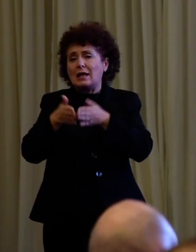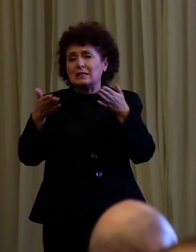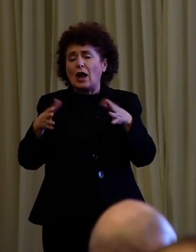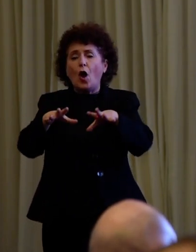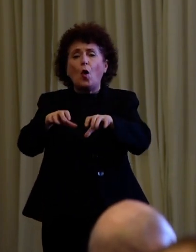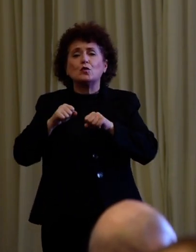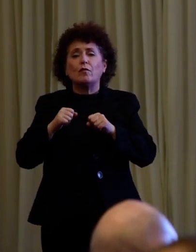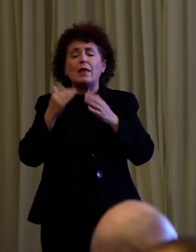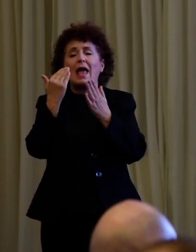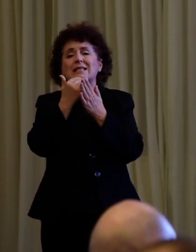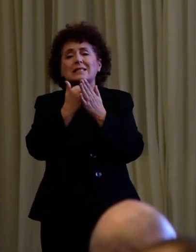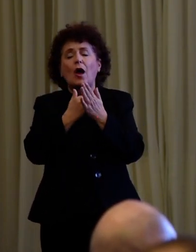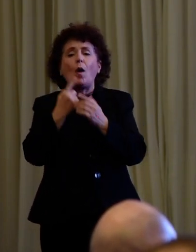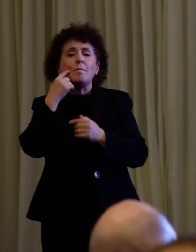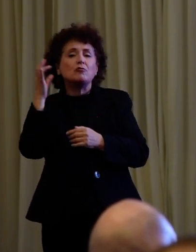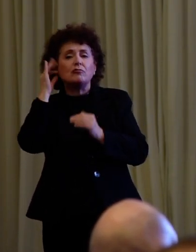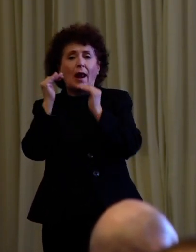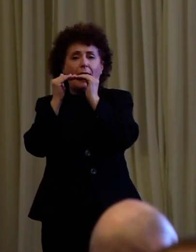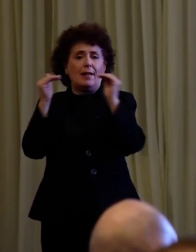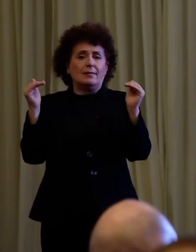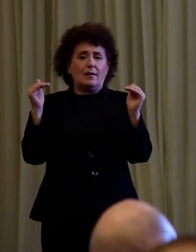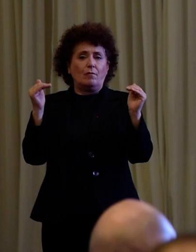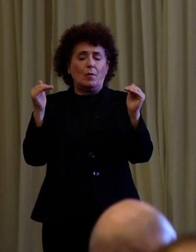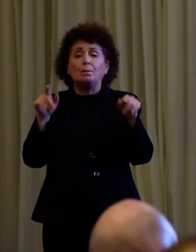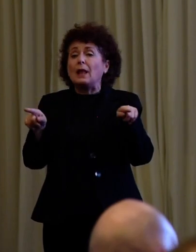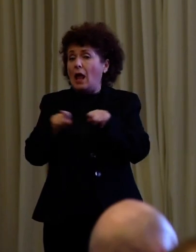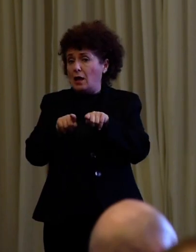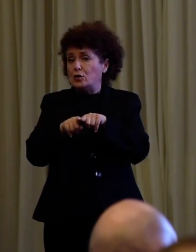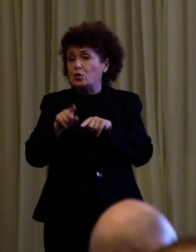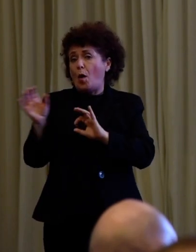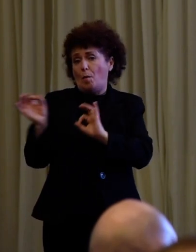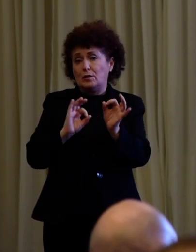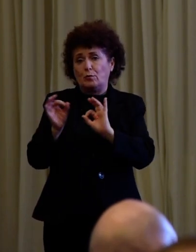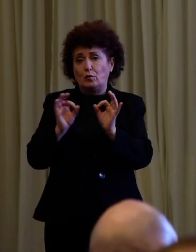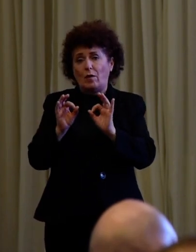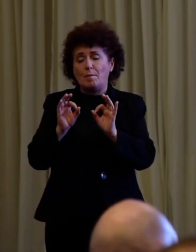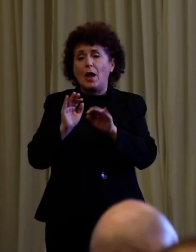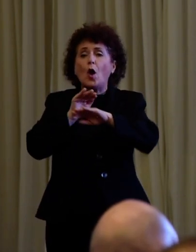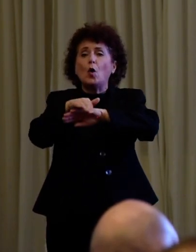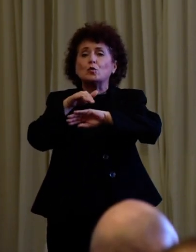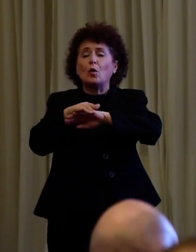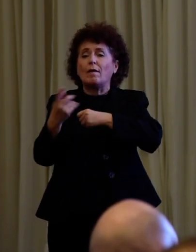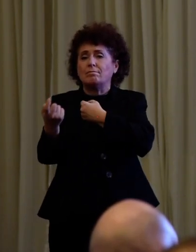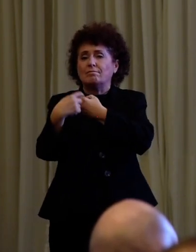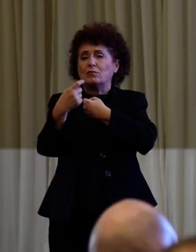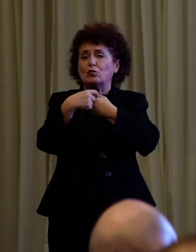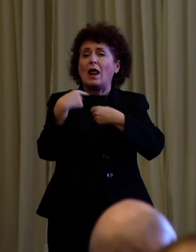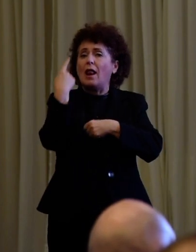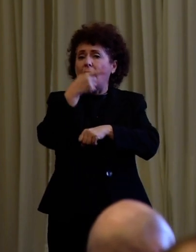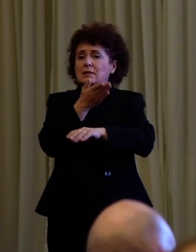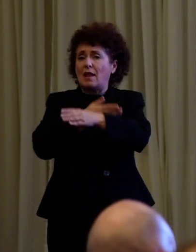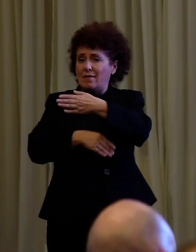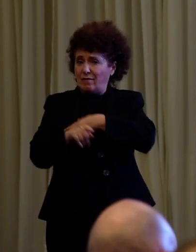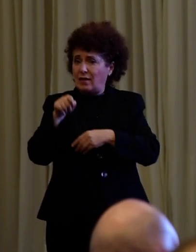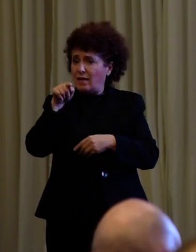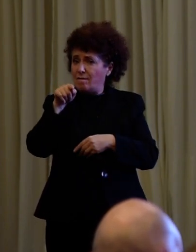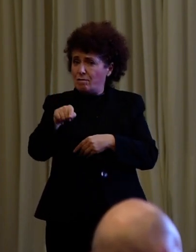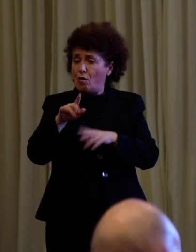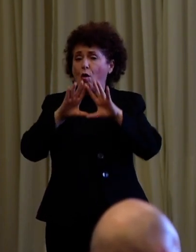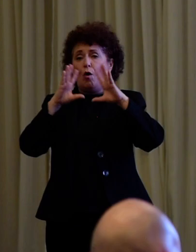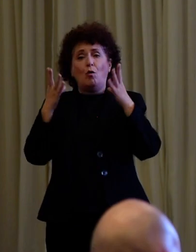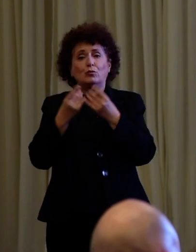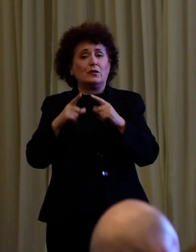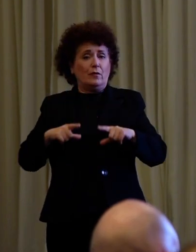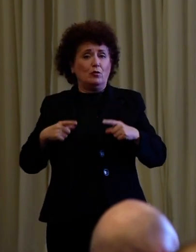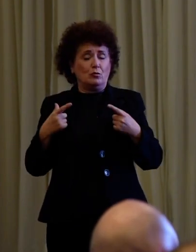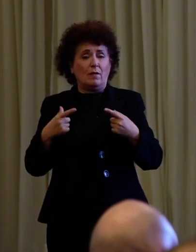на закон за родовата еднаквост. Исто така, обезбедување на услови за вклучување на лица со посебни потреби во општествениот